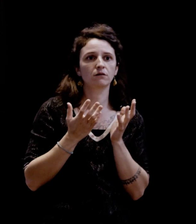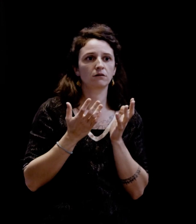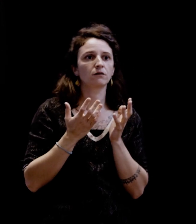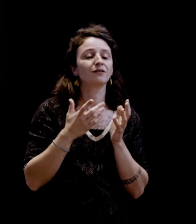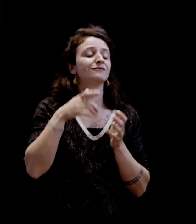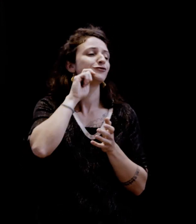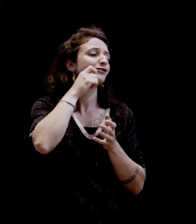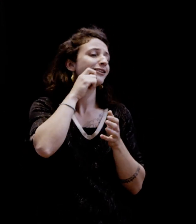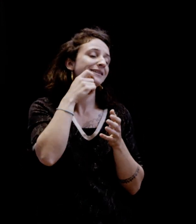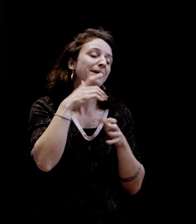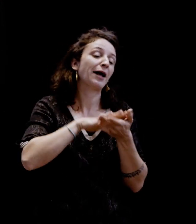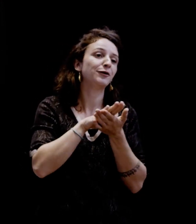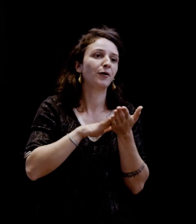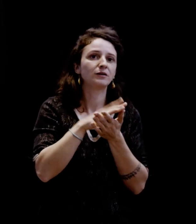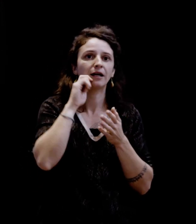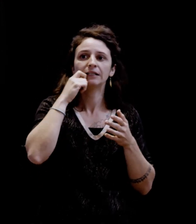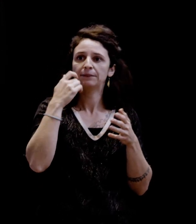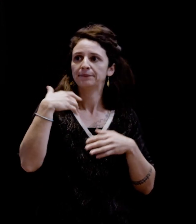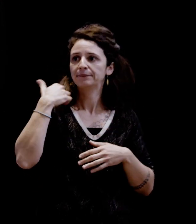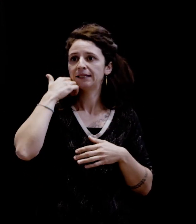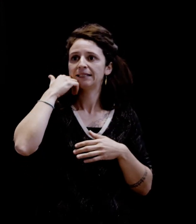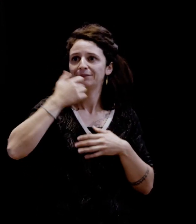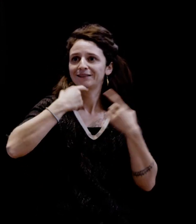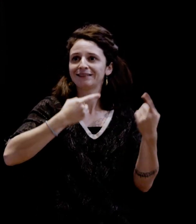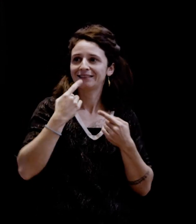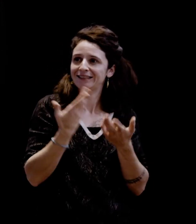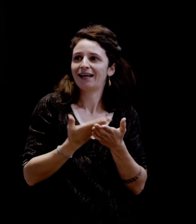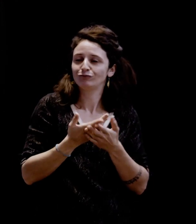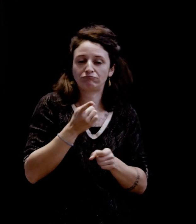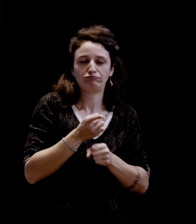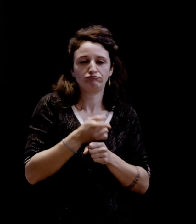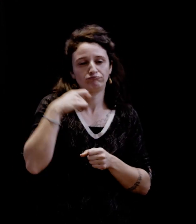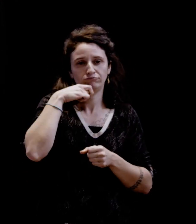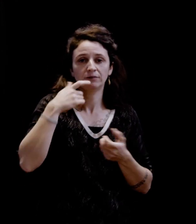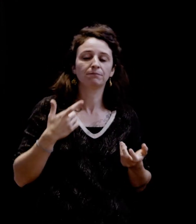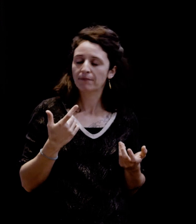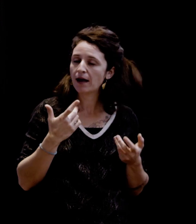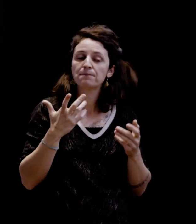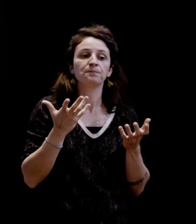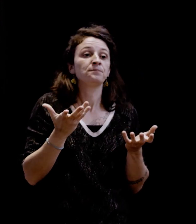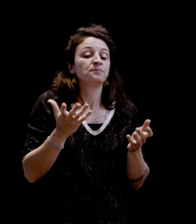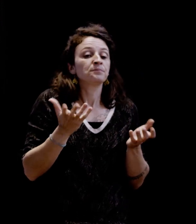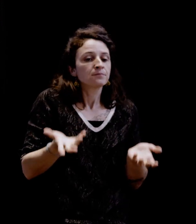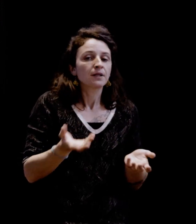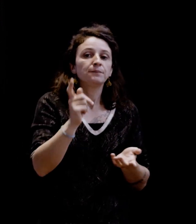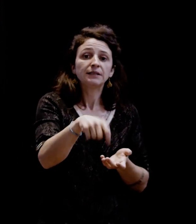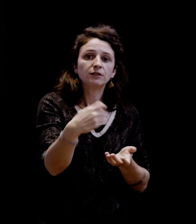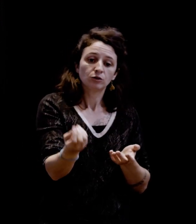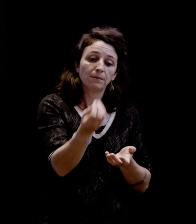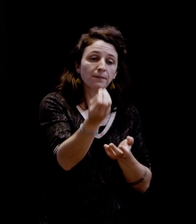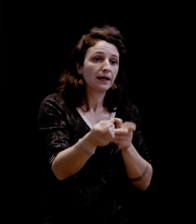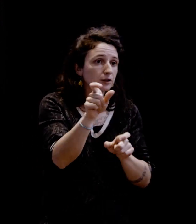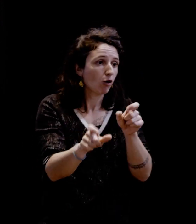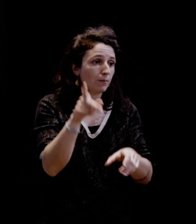ça, si vous me permettez. Malgré les troubles cognitifs et physiques fréquents des patients, il faut essayer le